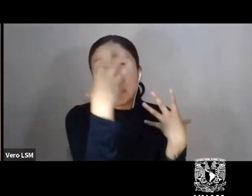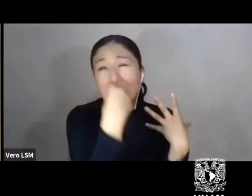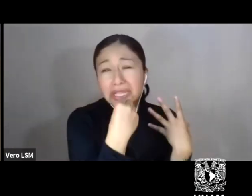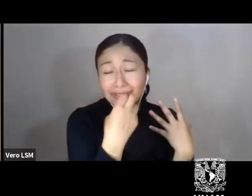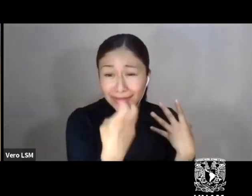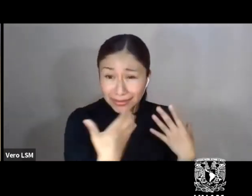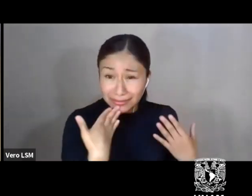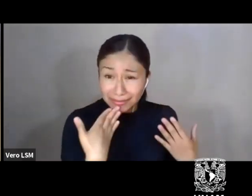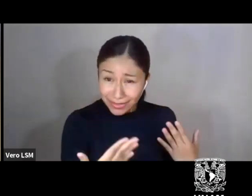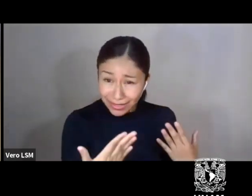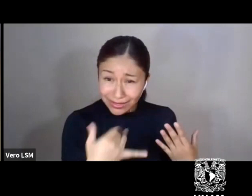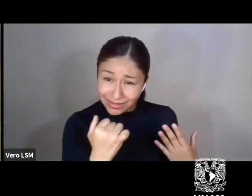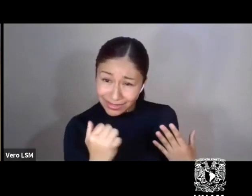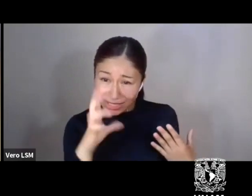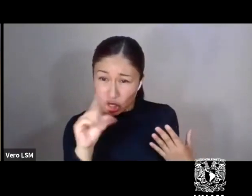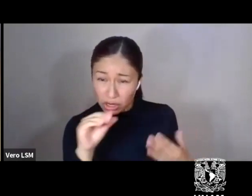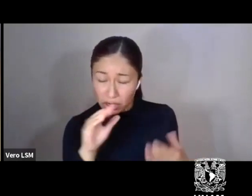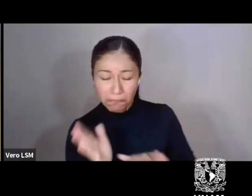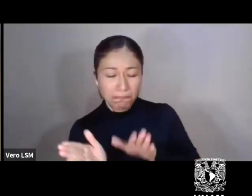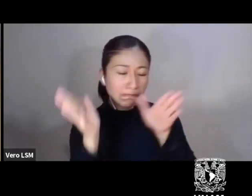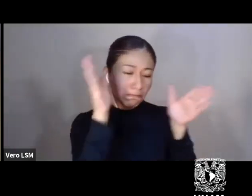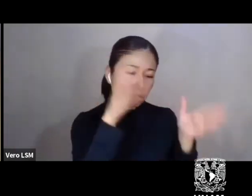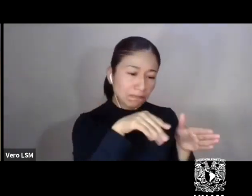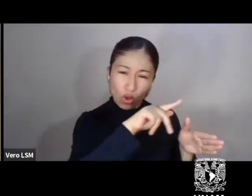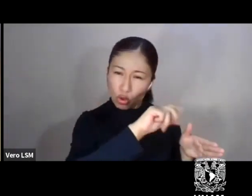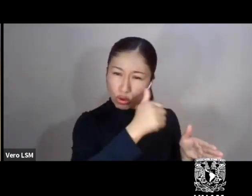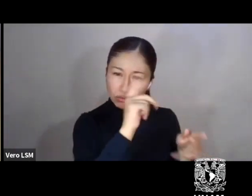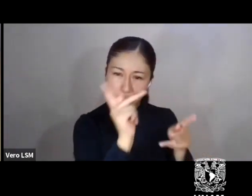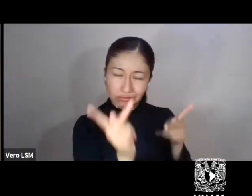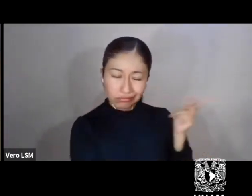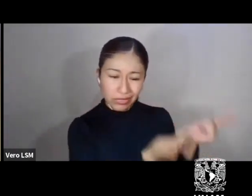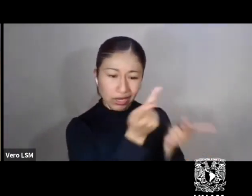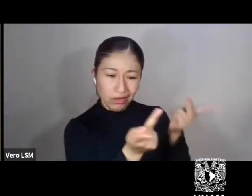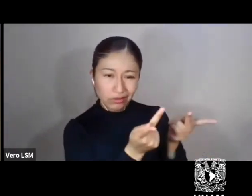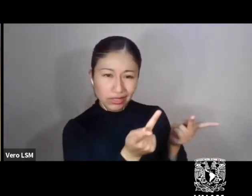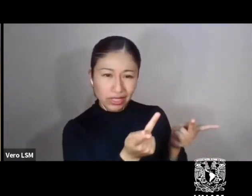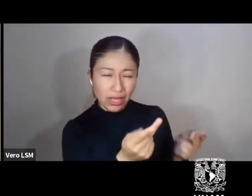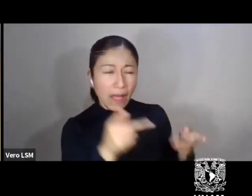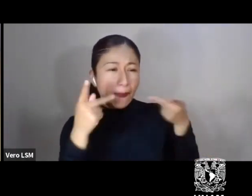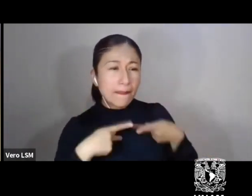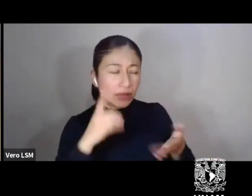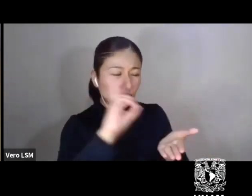currículo para incluir a personas con discapacidad en los estudios?